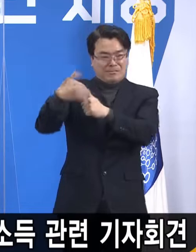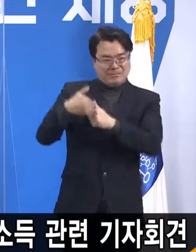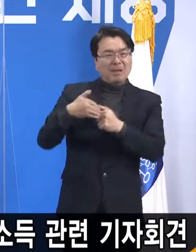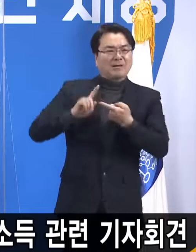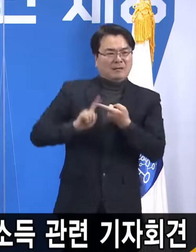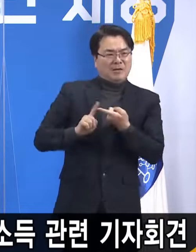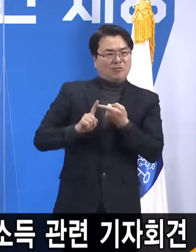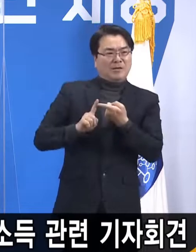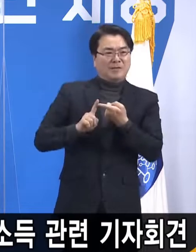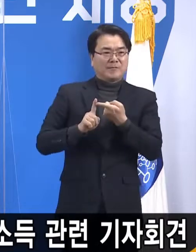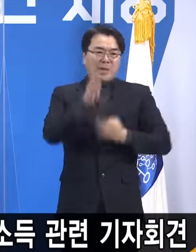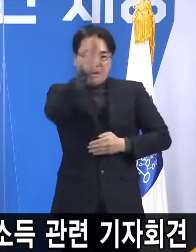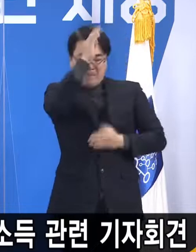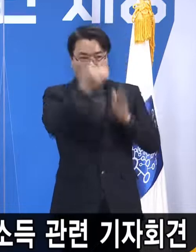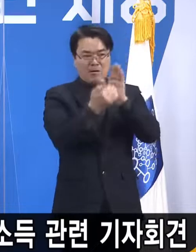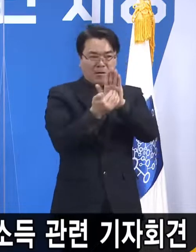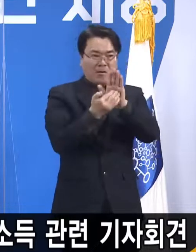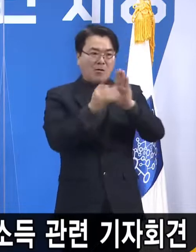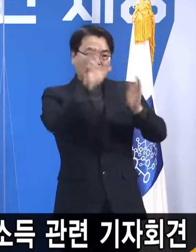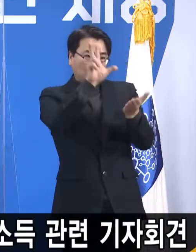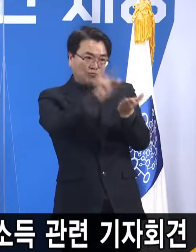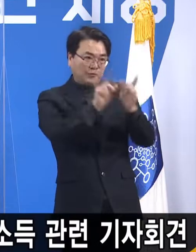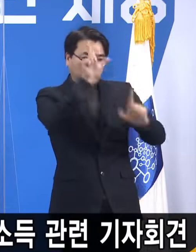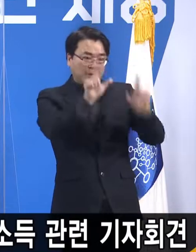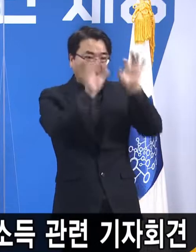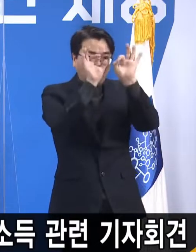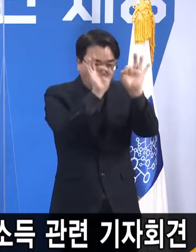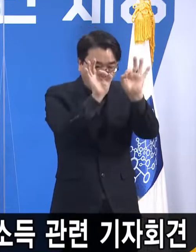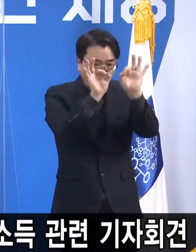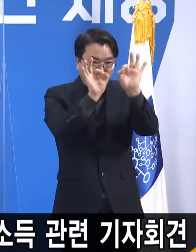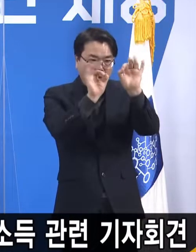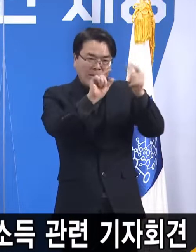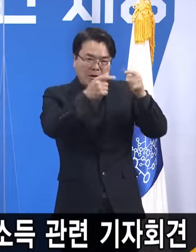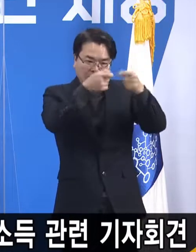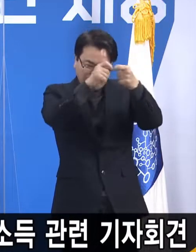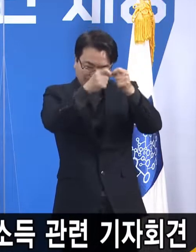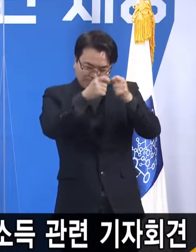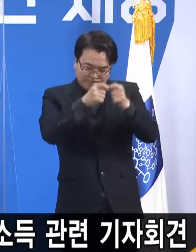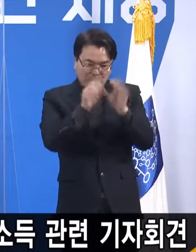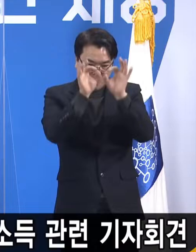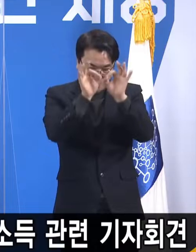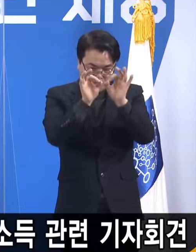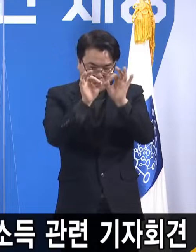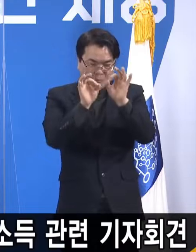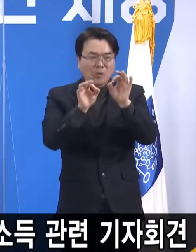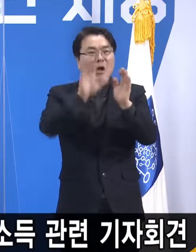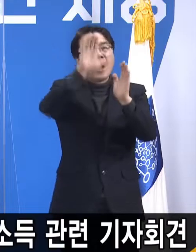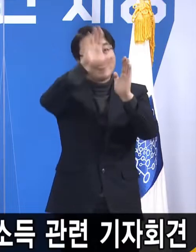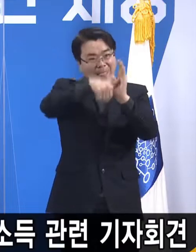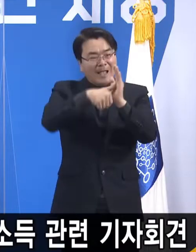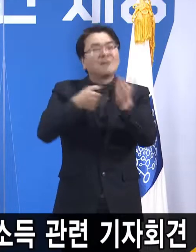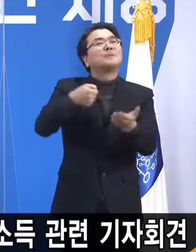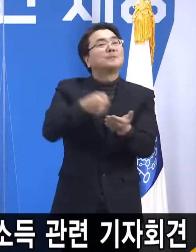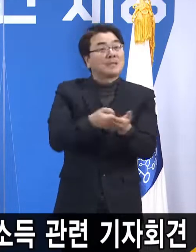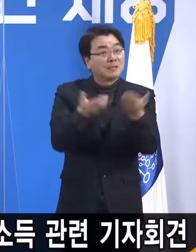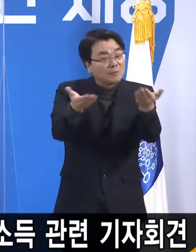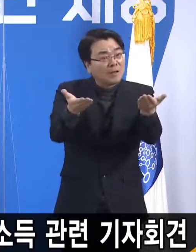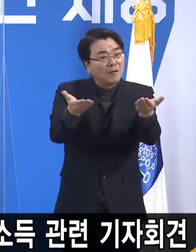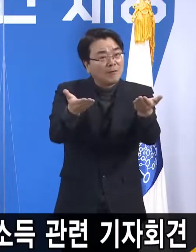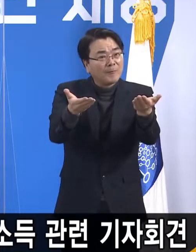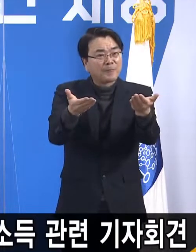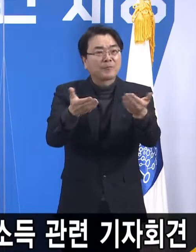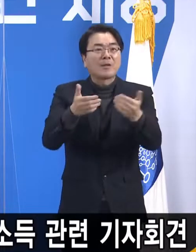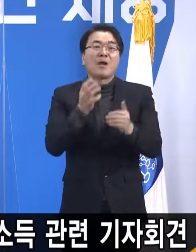추이를 지켜본 후에 상황을 면밀히 검토해서 시기를 결정하겠습니다. 도의회 의결